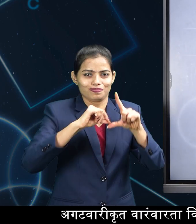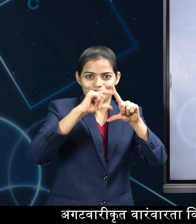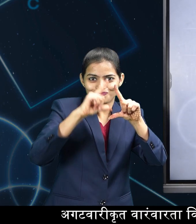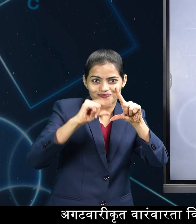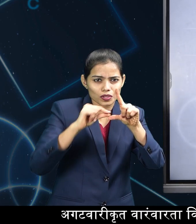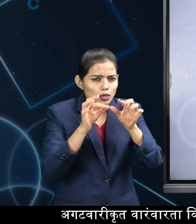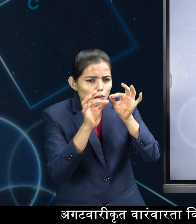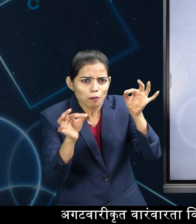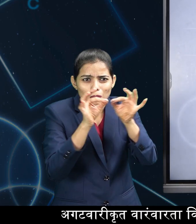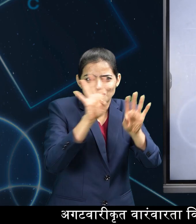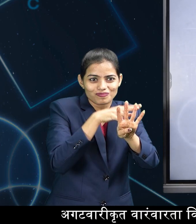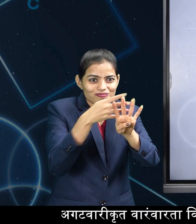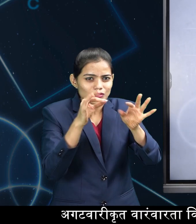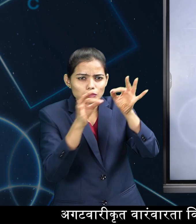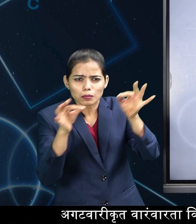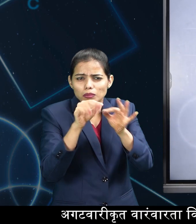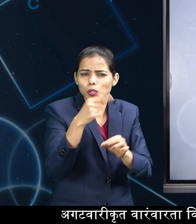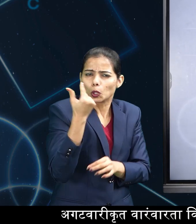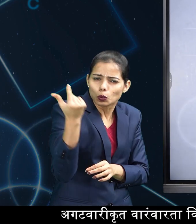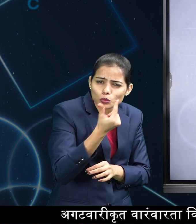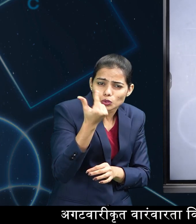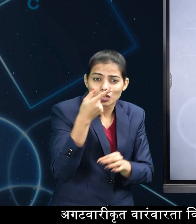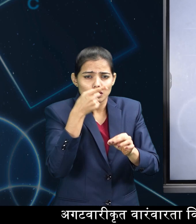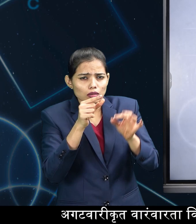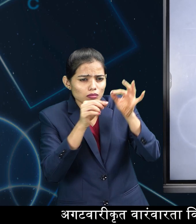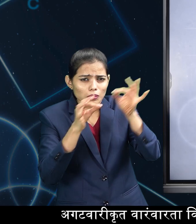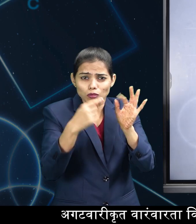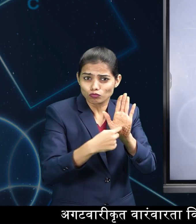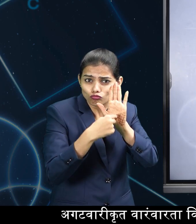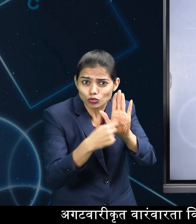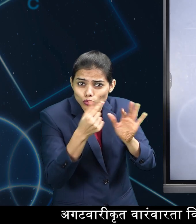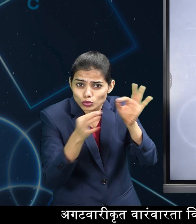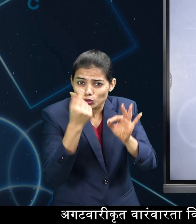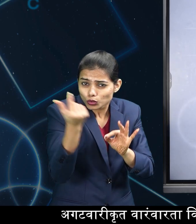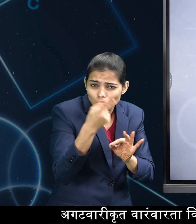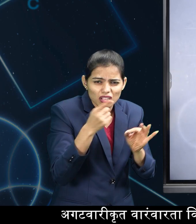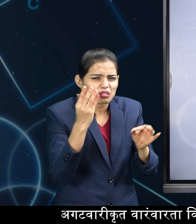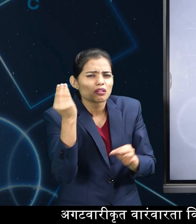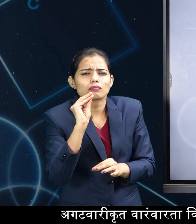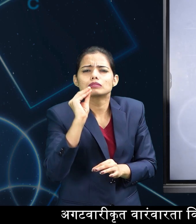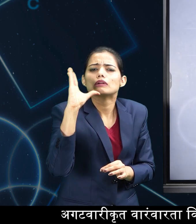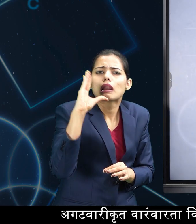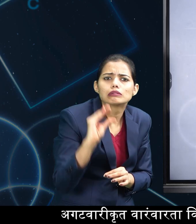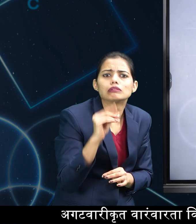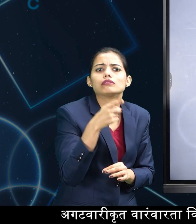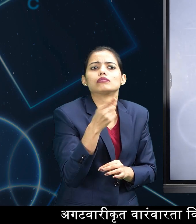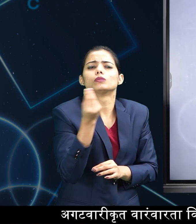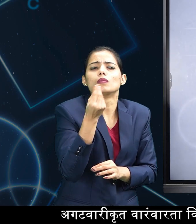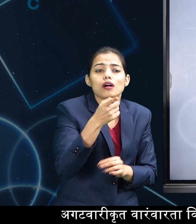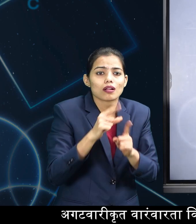अगटवारीकृत वारंवारता वितरण तक्ता हा तुलनेने लहान डेटा सेटसाठी वापरला